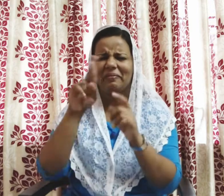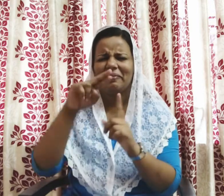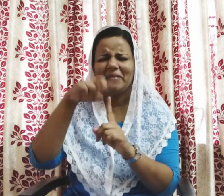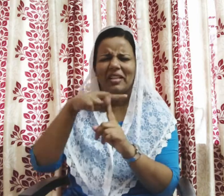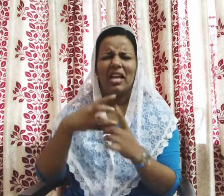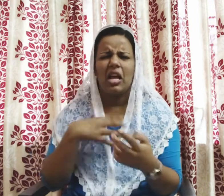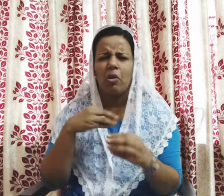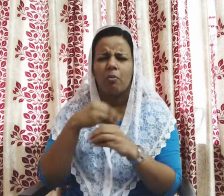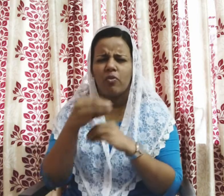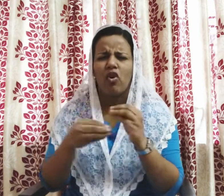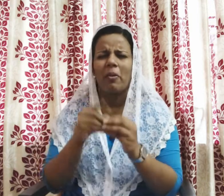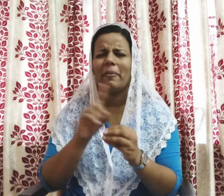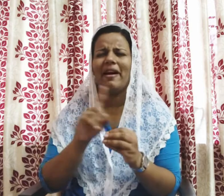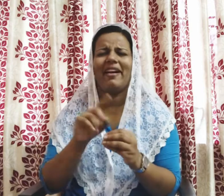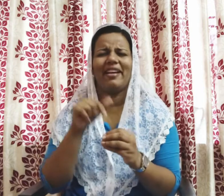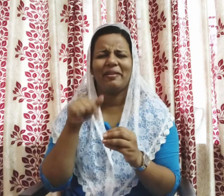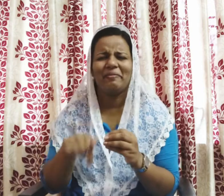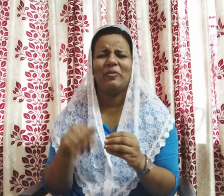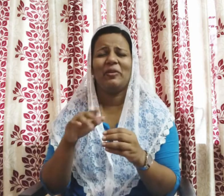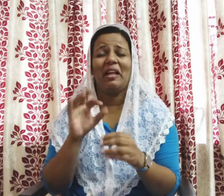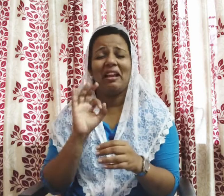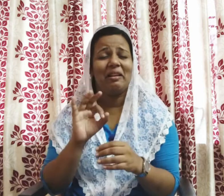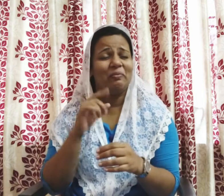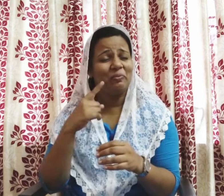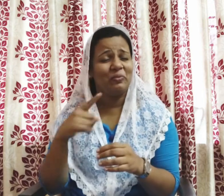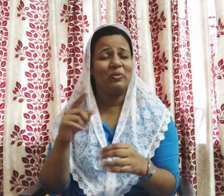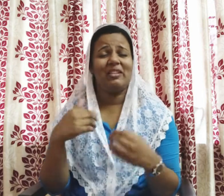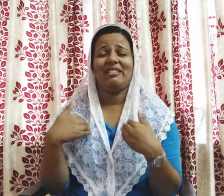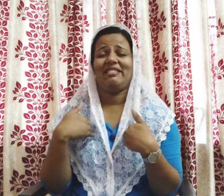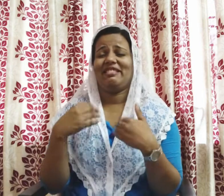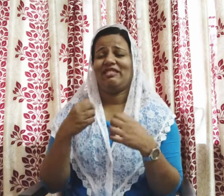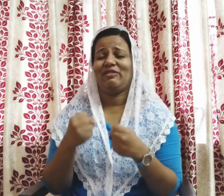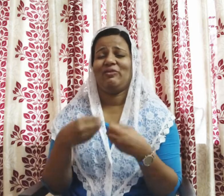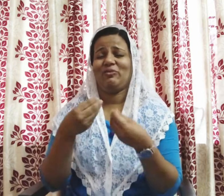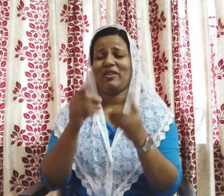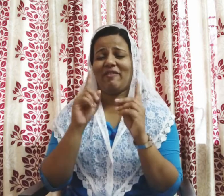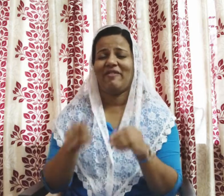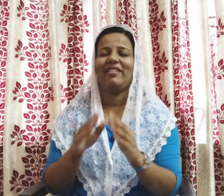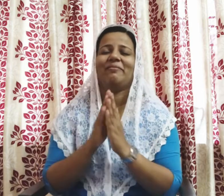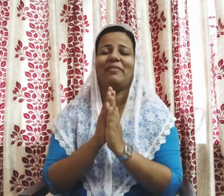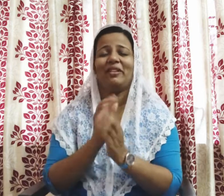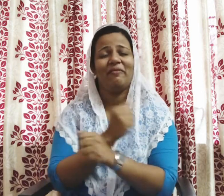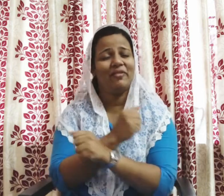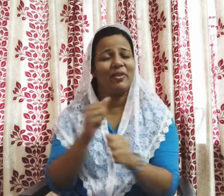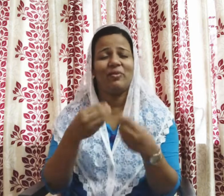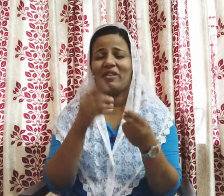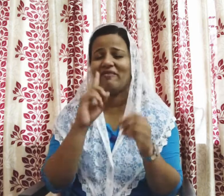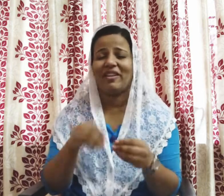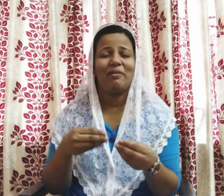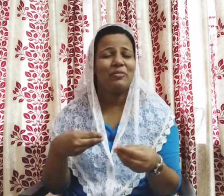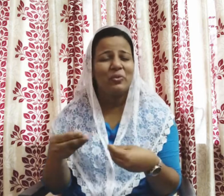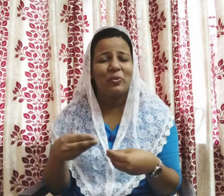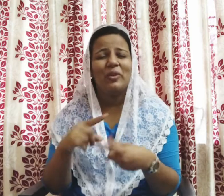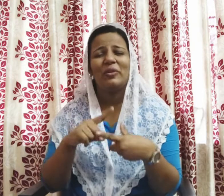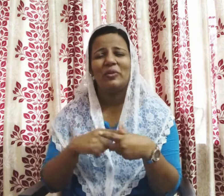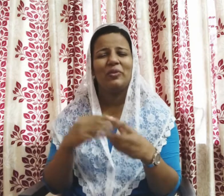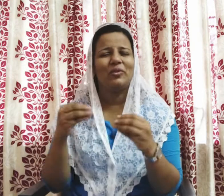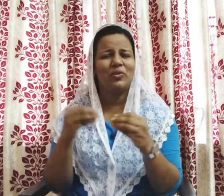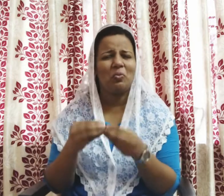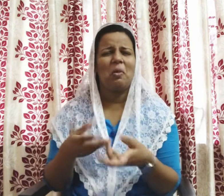ഭാരപ്പെട്ടിരിക്കുന്നവർക്ക് വേണ്ടി പ്രാർത്ഥിക്കുന്നു. യേശുവിൻ്റെ നാമത്തിൽ പൂർണ്ണ സൗഖ്യം ആകുവാൻ പ്രാർത്ഥിക്കുക. കർത്താവ് വിടുതൽ കൊടുക്കണമേ. സാമ്പത്തിക വിഷയങ്ങളിൽ ജോലി ഭാരങ്ങളിലൊക്കെ